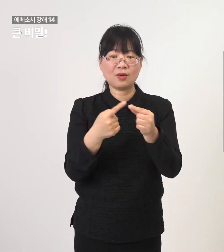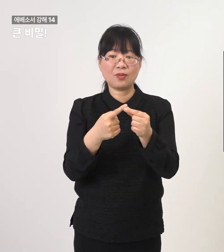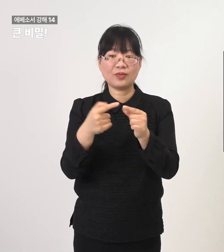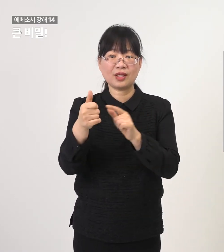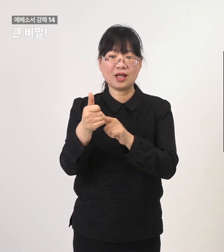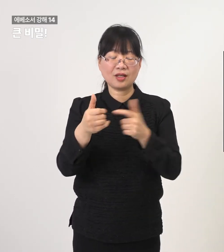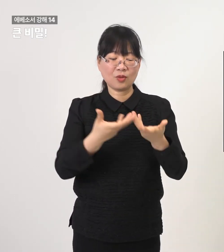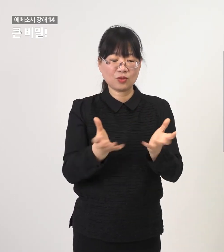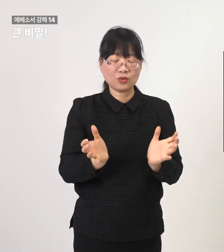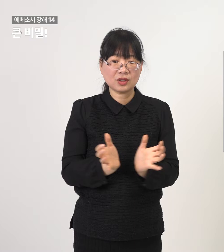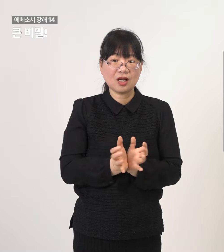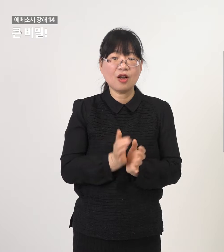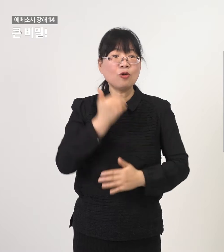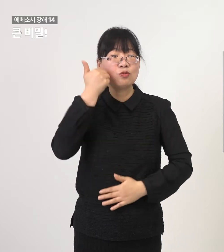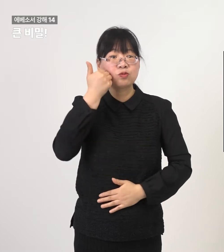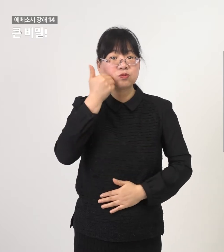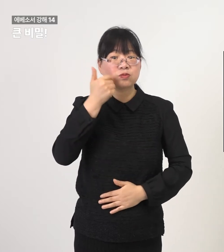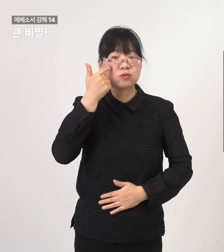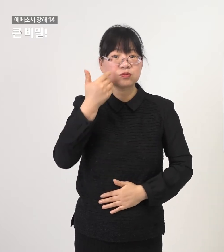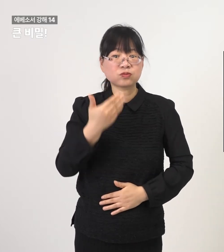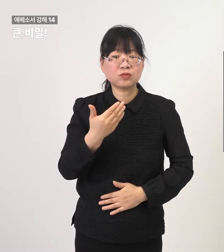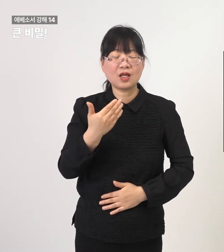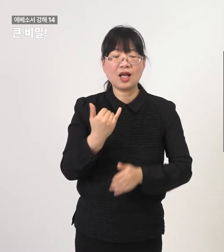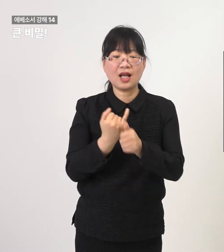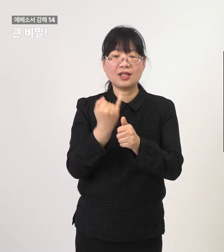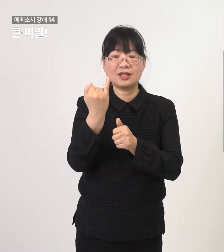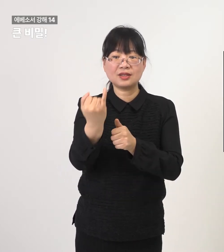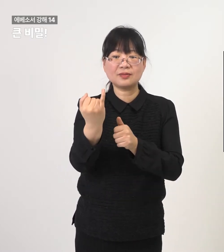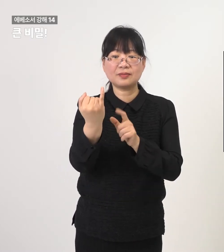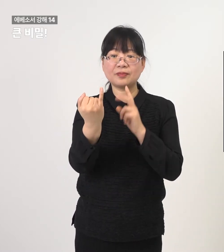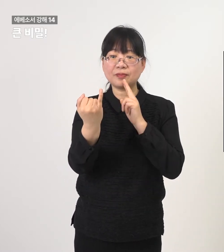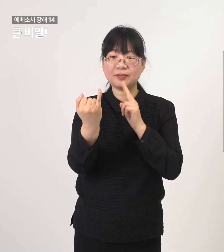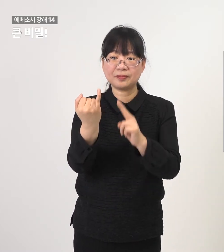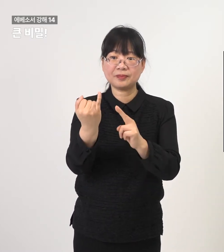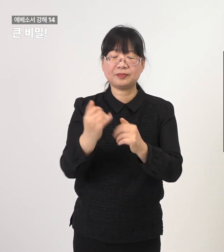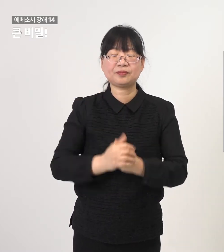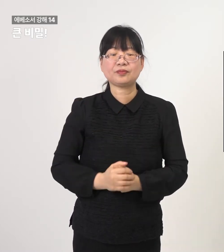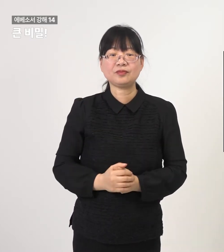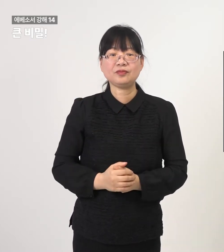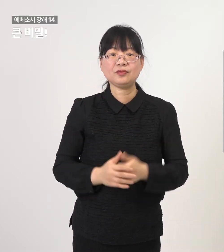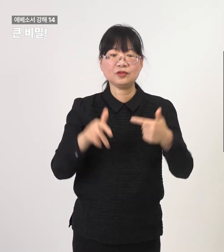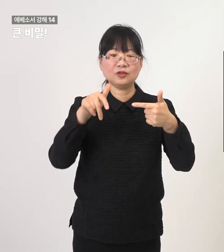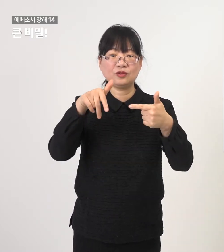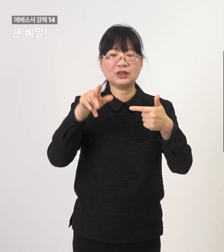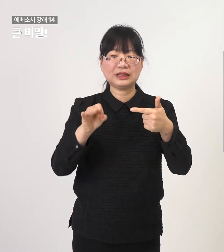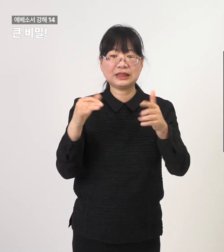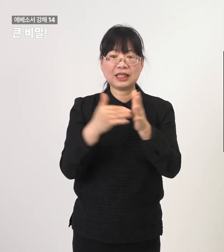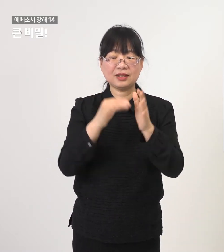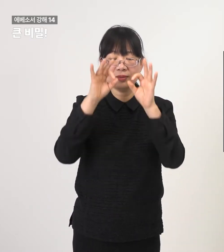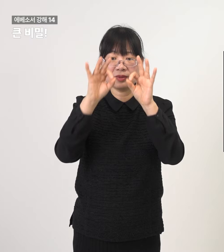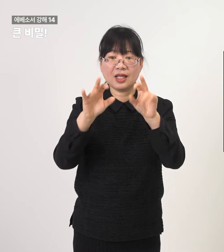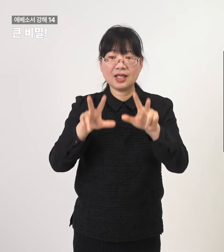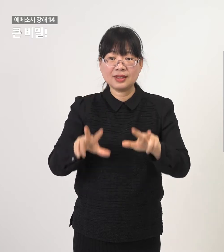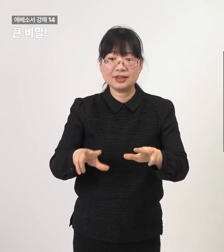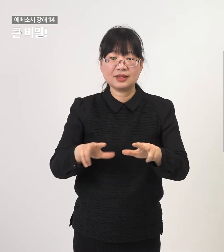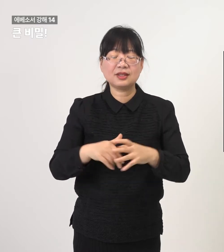대상이, 공동체가 누구냐? 아내들이요 그랬어요. 아내들이요. 그리고 6장까지 넘어가면 이제